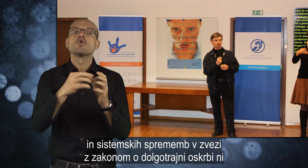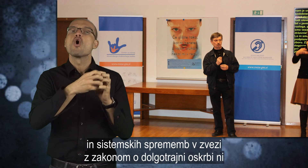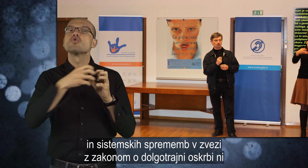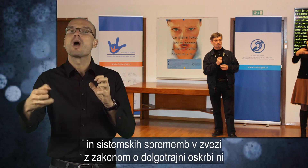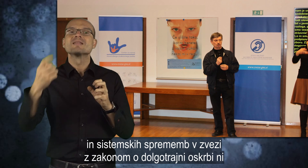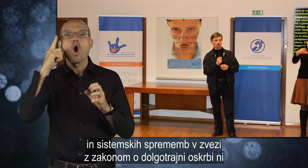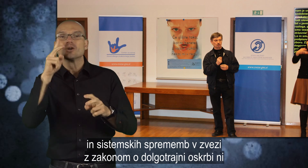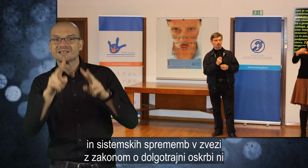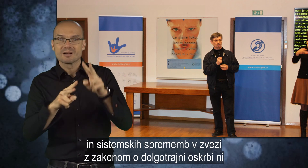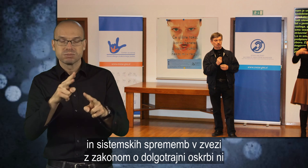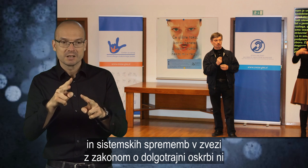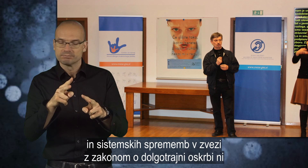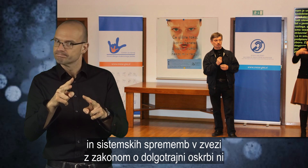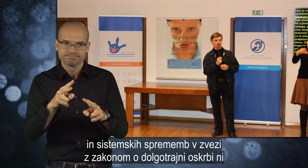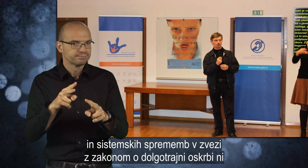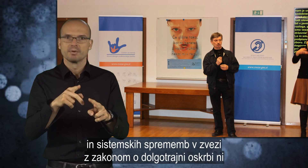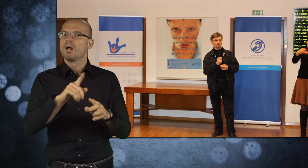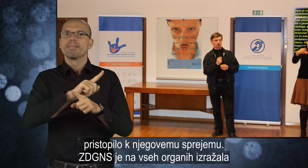ni pristopilo k njegovemu sprejemu.